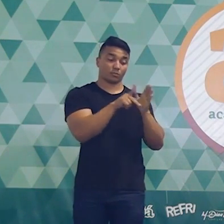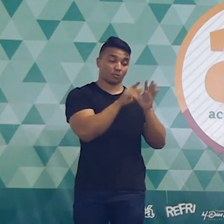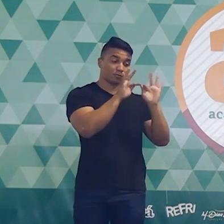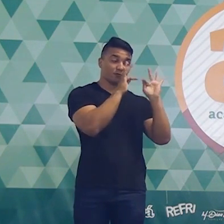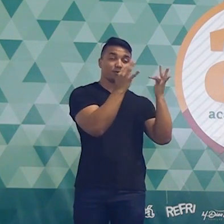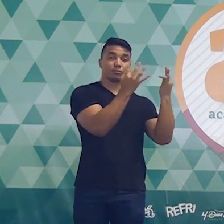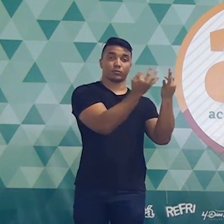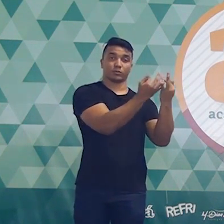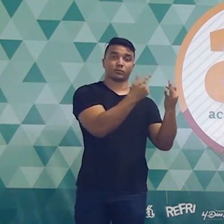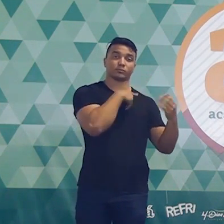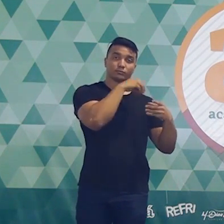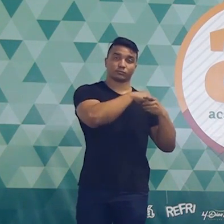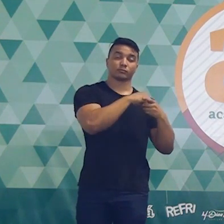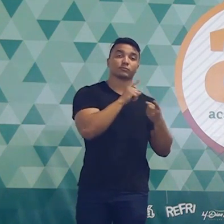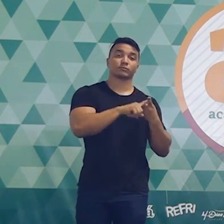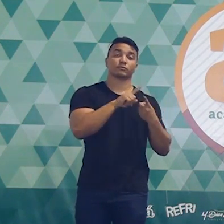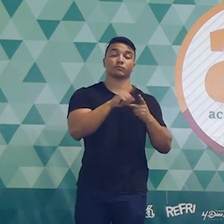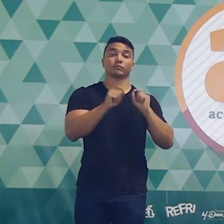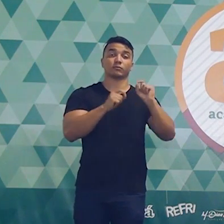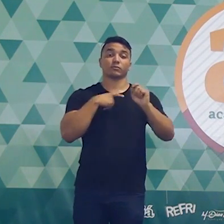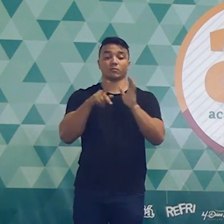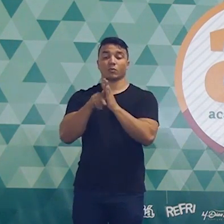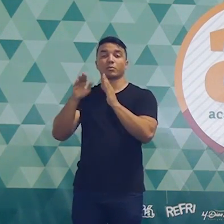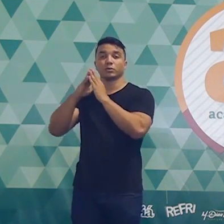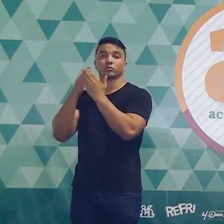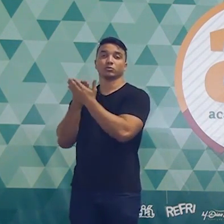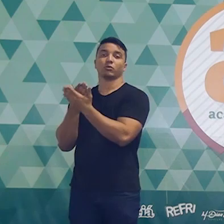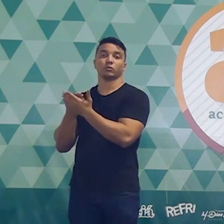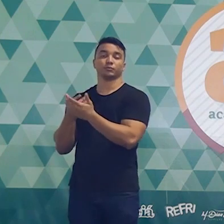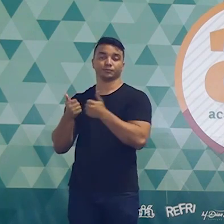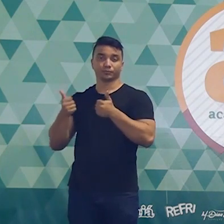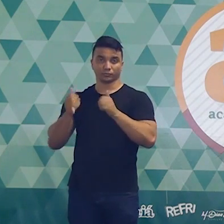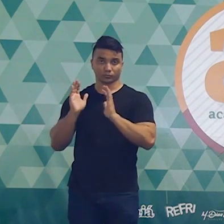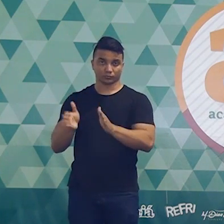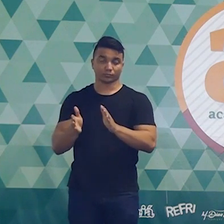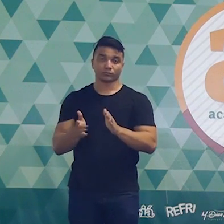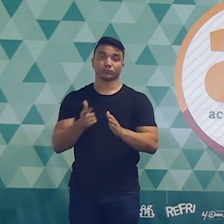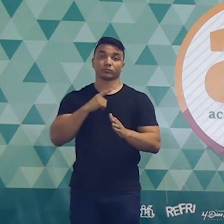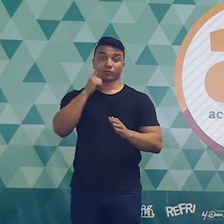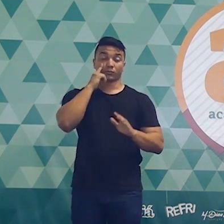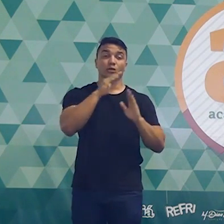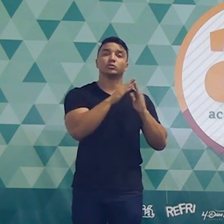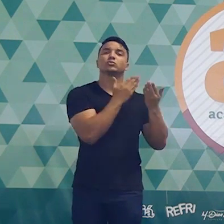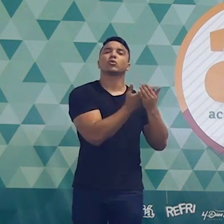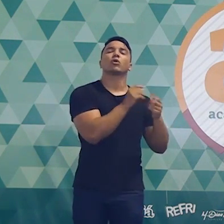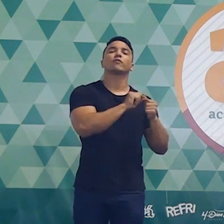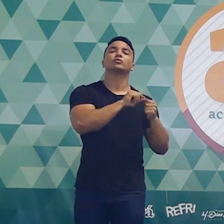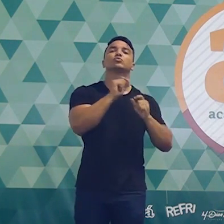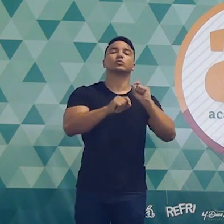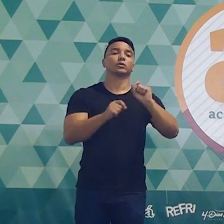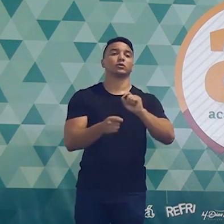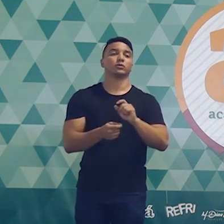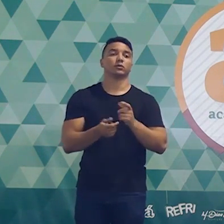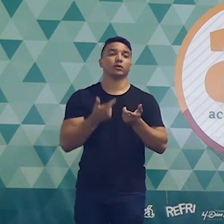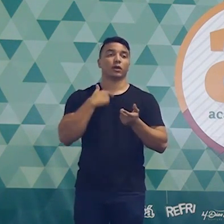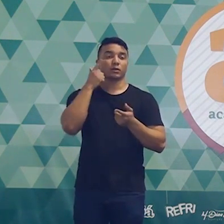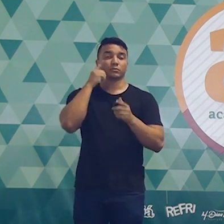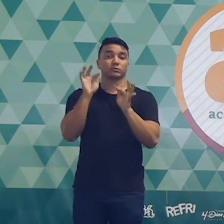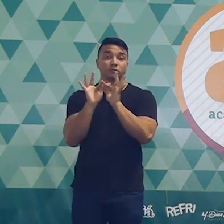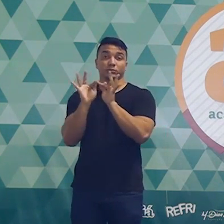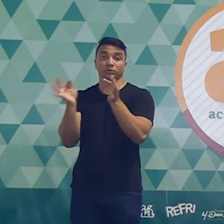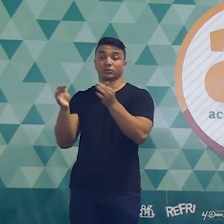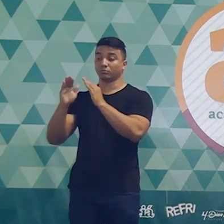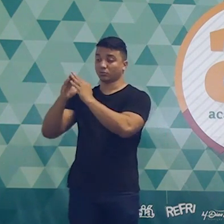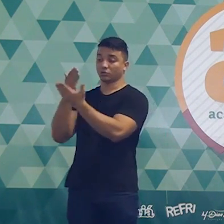famílias fazem. Já dissemos o que é que escolas fazem, não falei? Escolas fazem o que, pessoal? Qual é a atividade básica